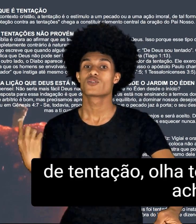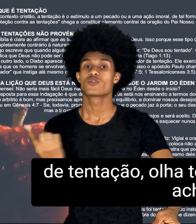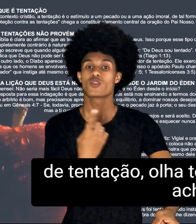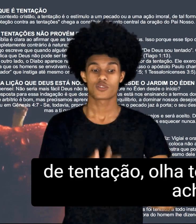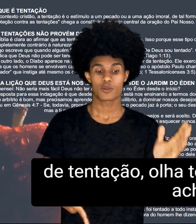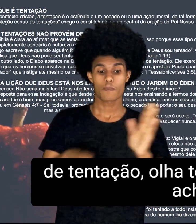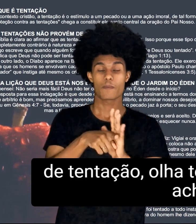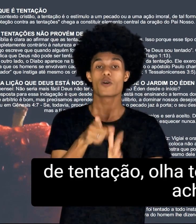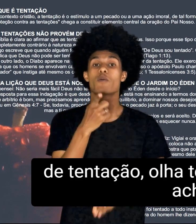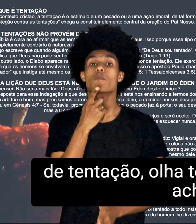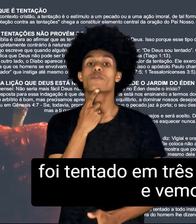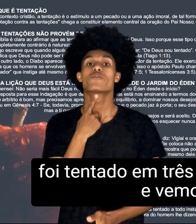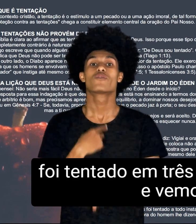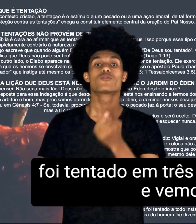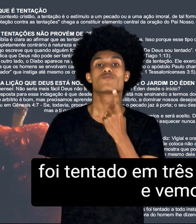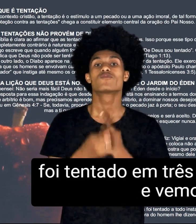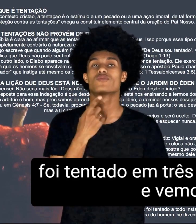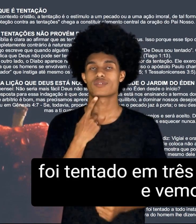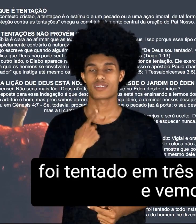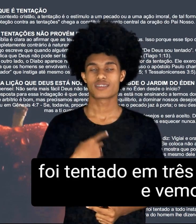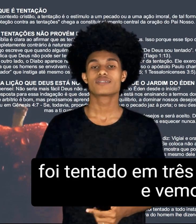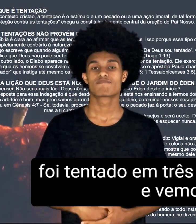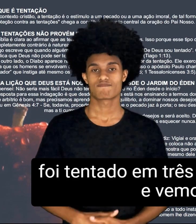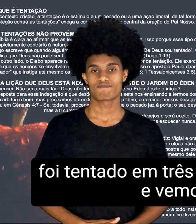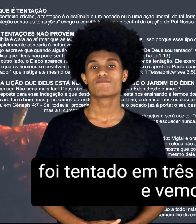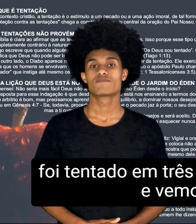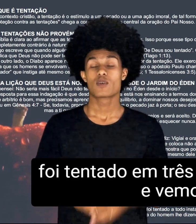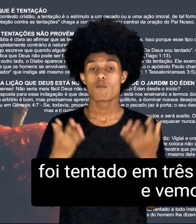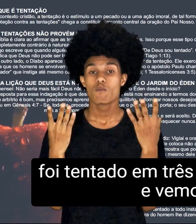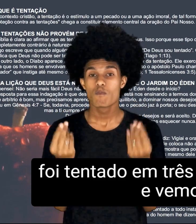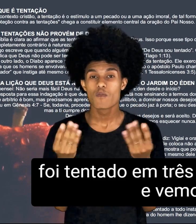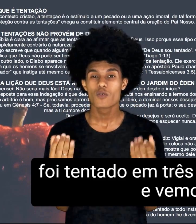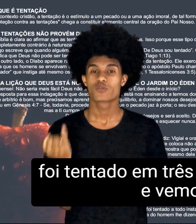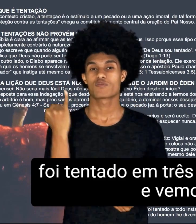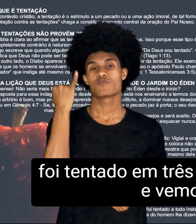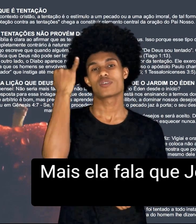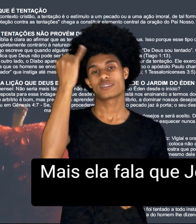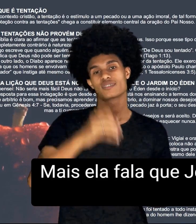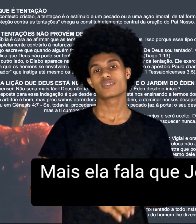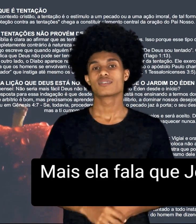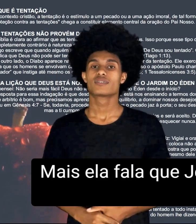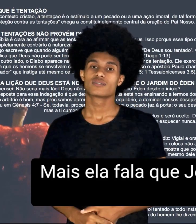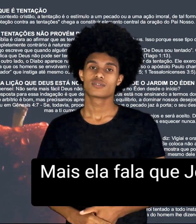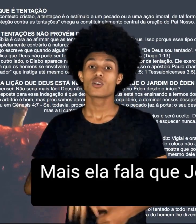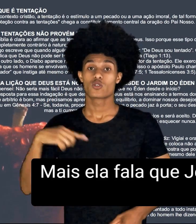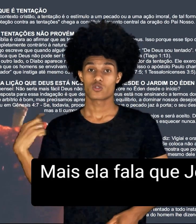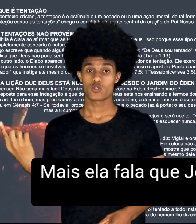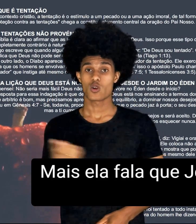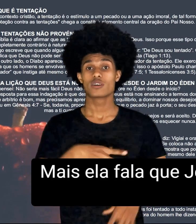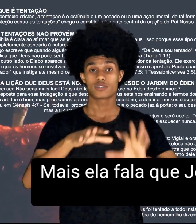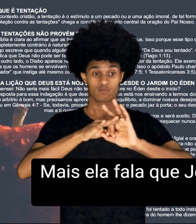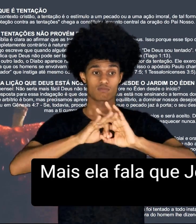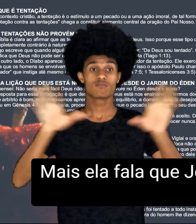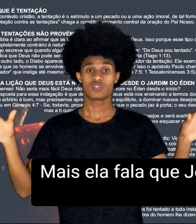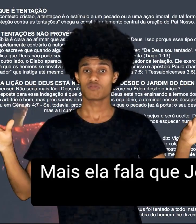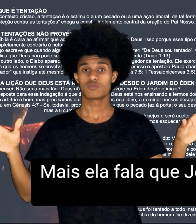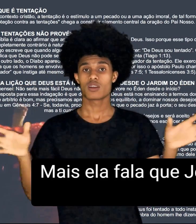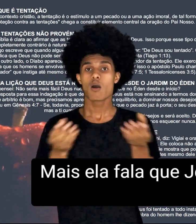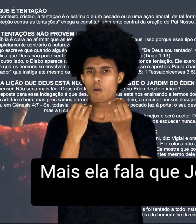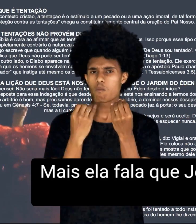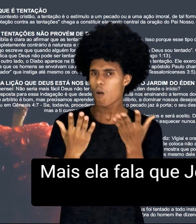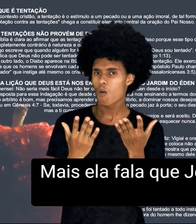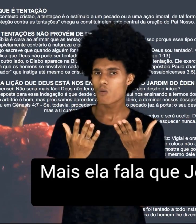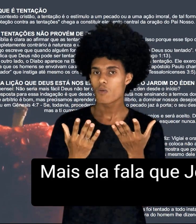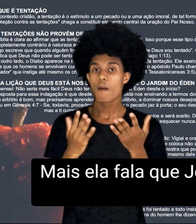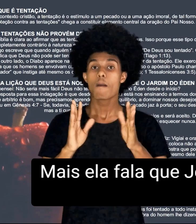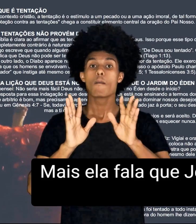toda sorte de tentação, a gente acha que Jesus foi tentado em 3 aspectos, né? A gente olha lá e lê, a gente vê 3 tentações, mas ela fala que Jesus foi tentado em